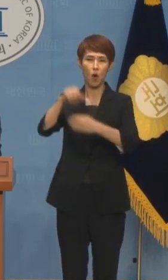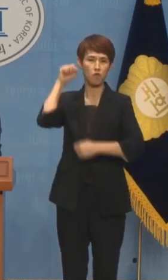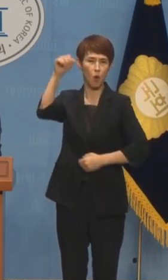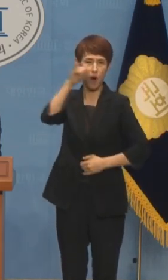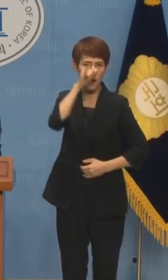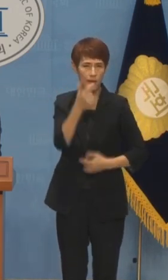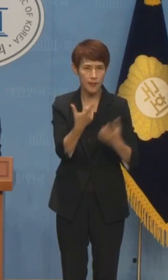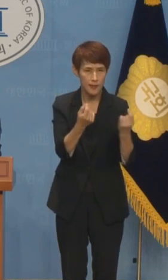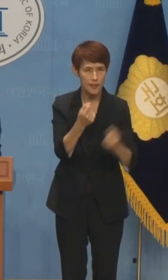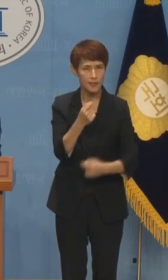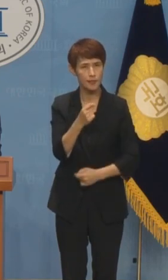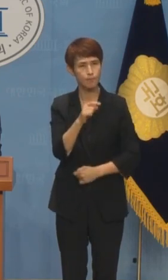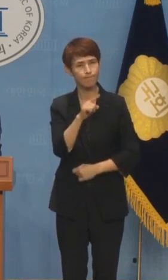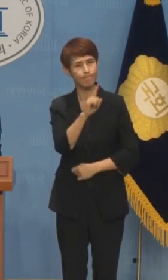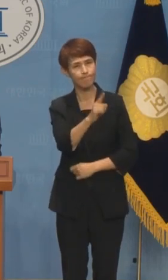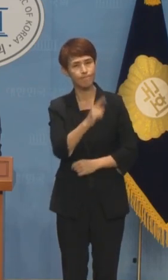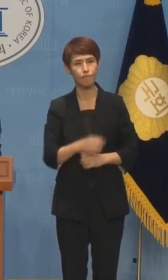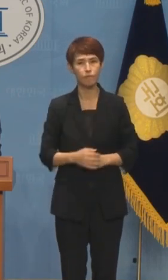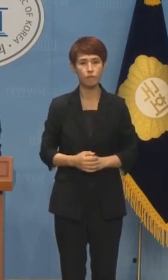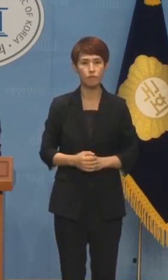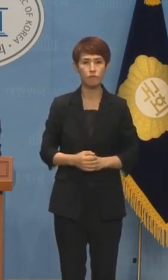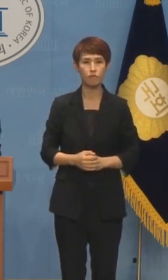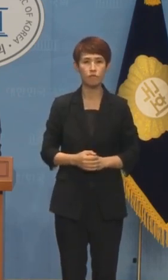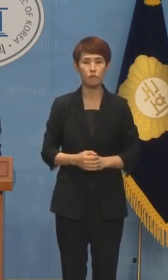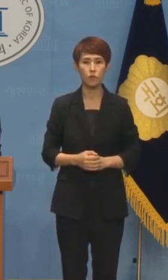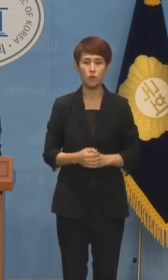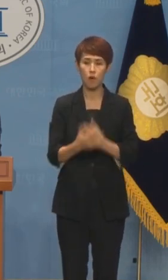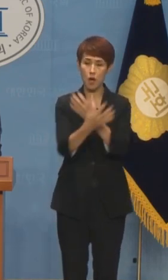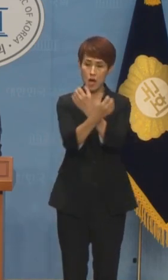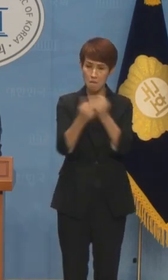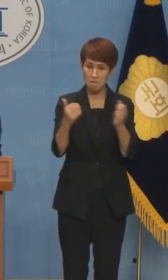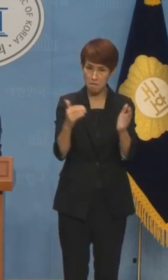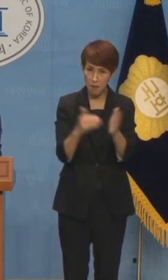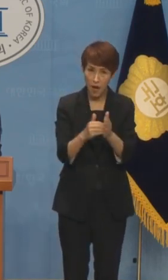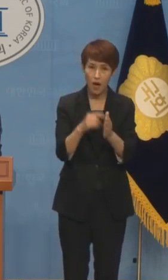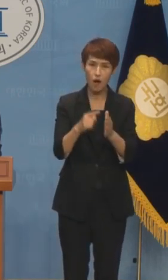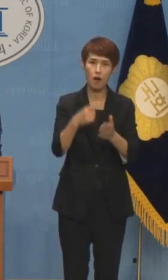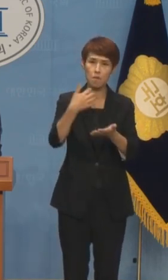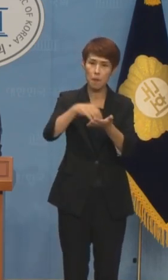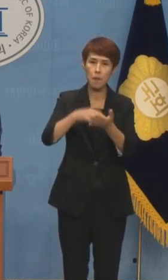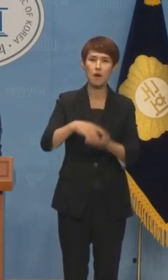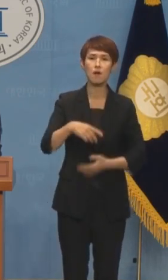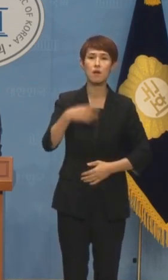아닙니까? 또한 수의 계약을 맺은 사례가 14번 중